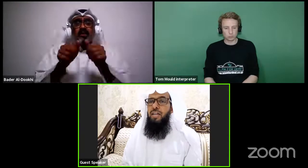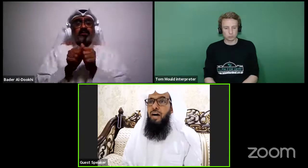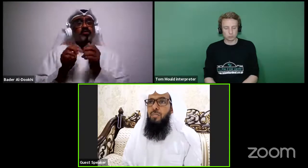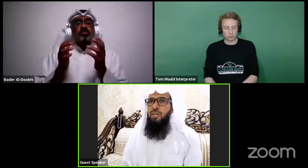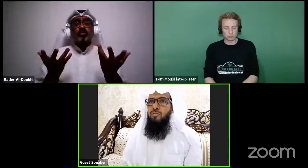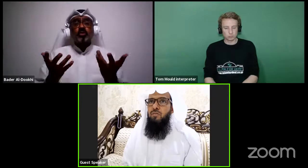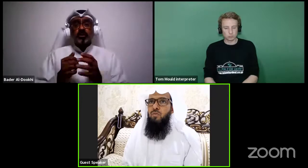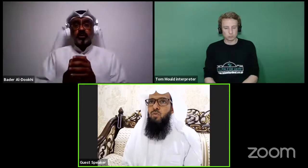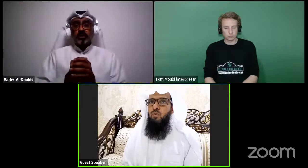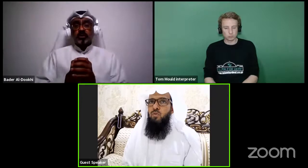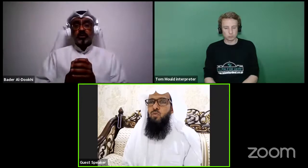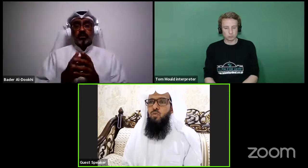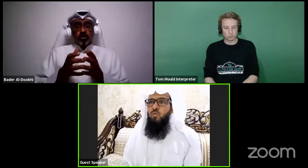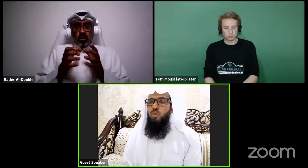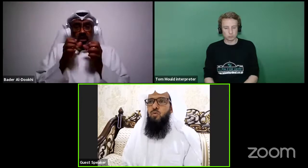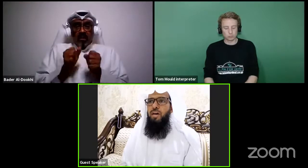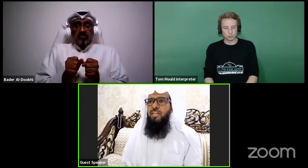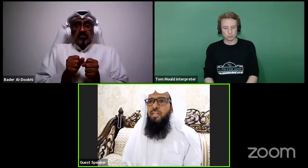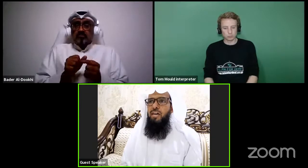الأمن